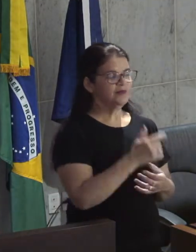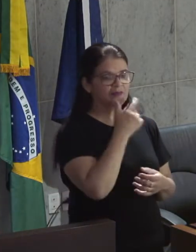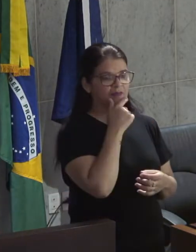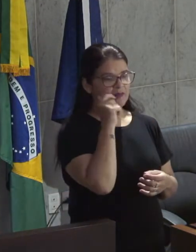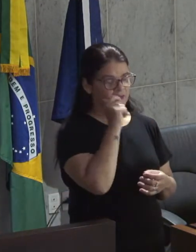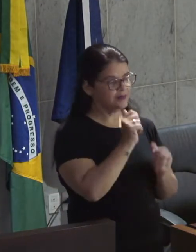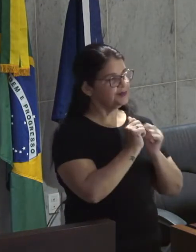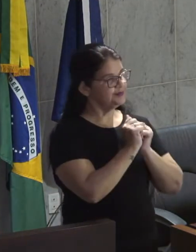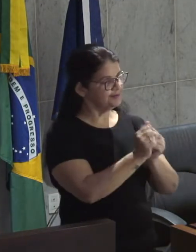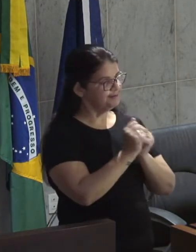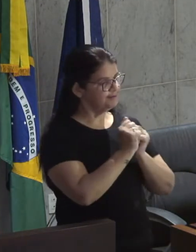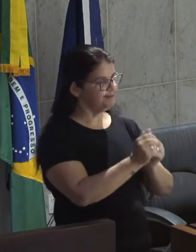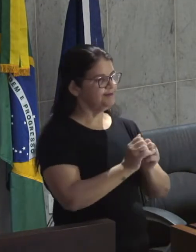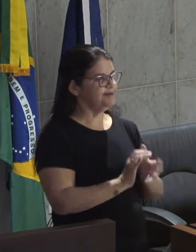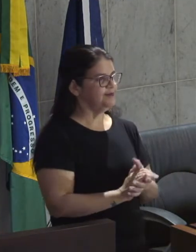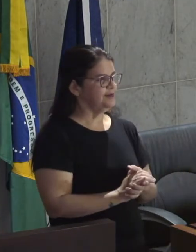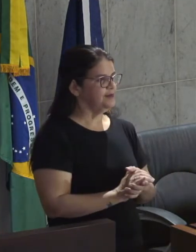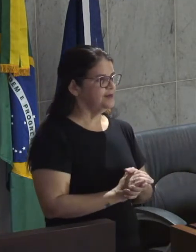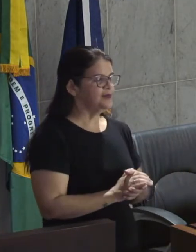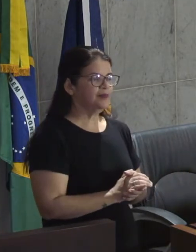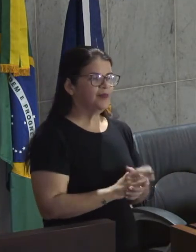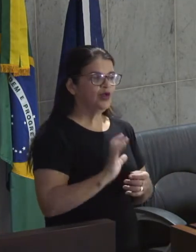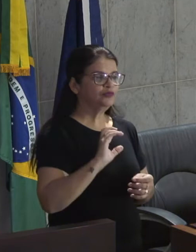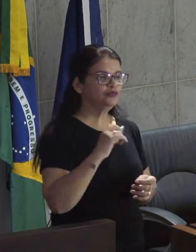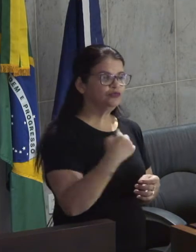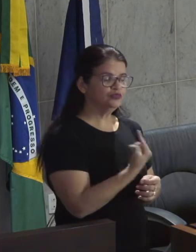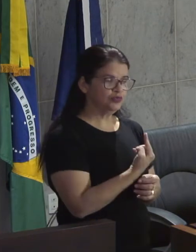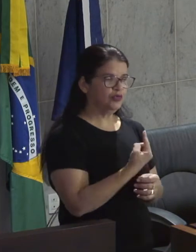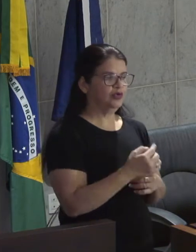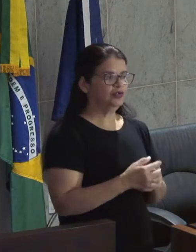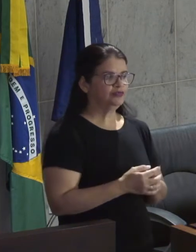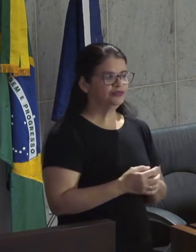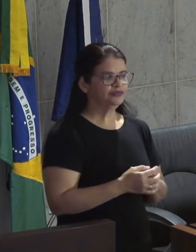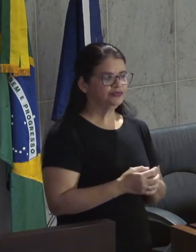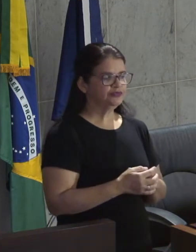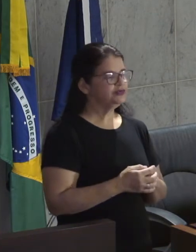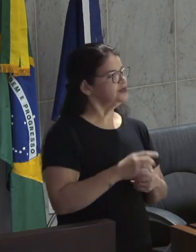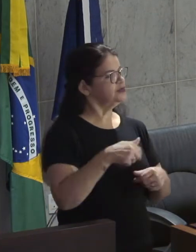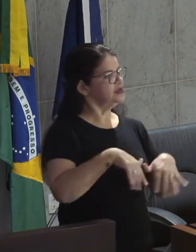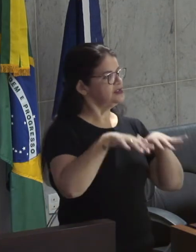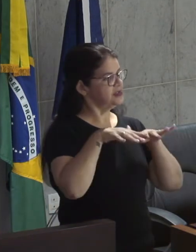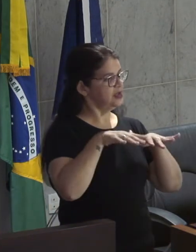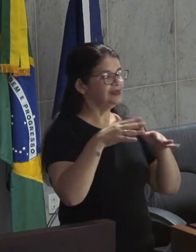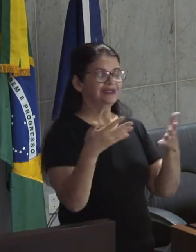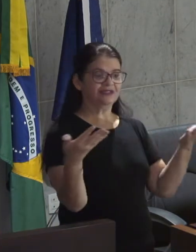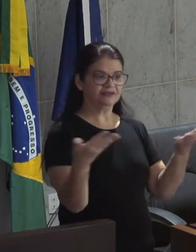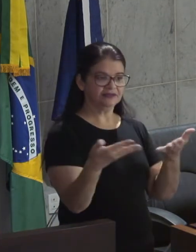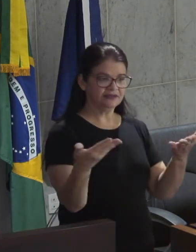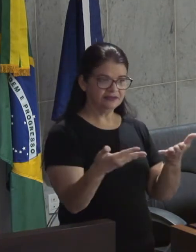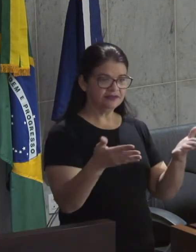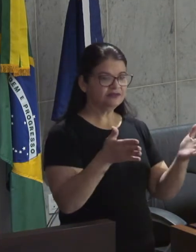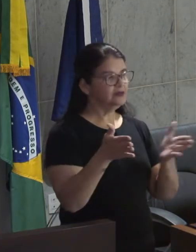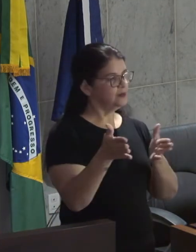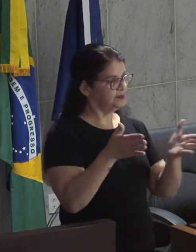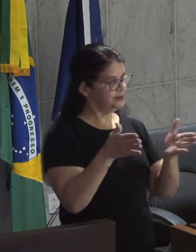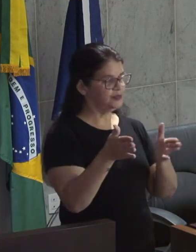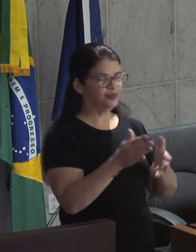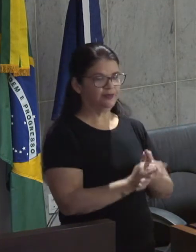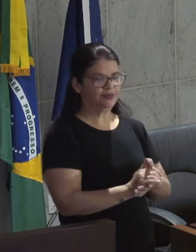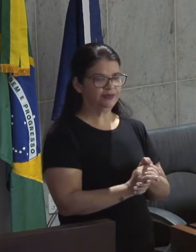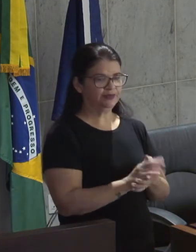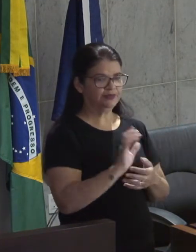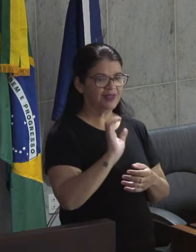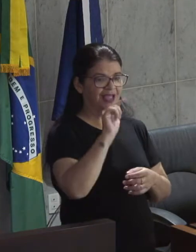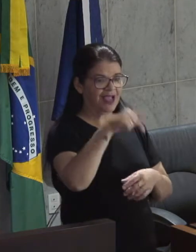Companheiras, companheiros, nós estamos nessa audiência, nesse momento, aqui